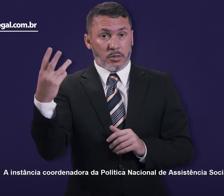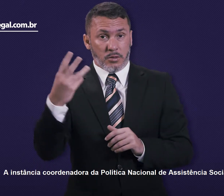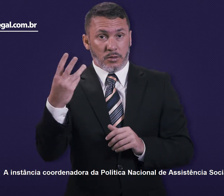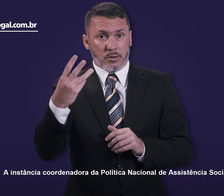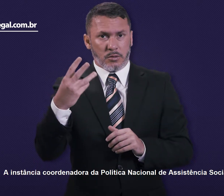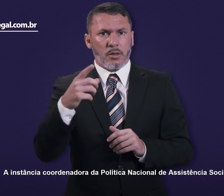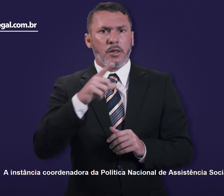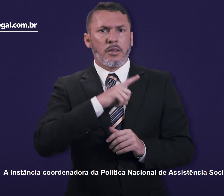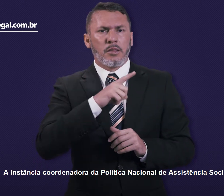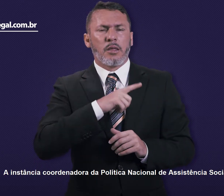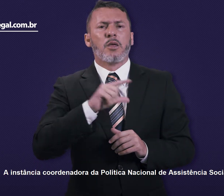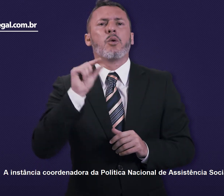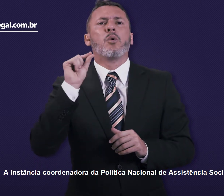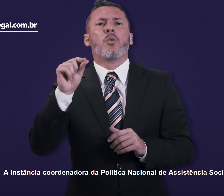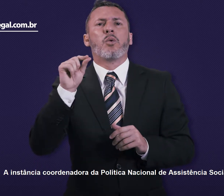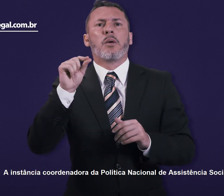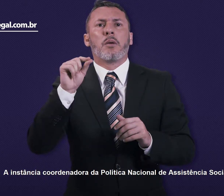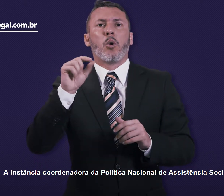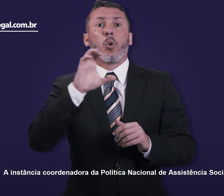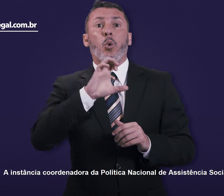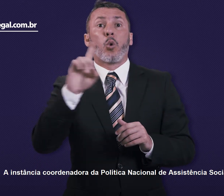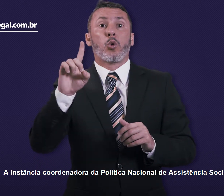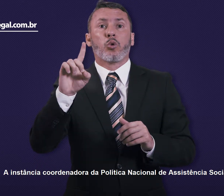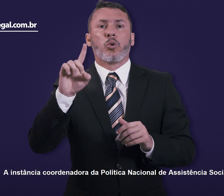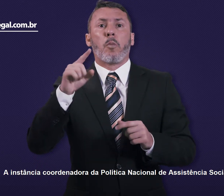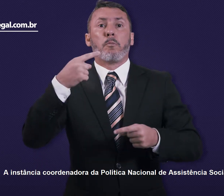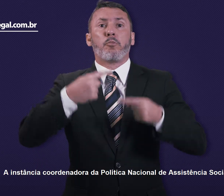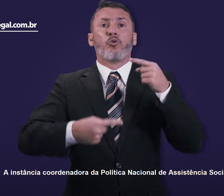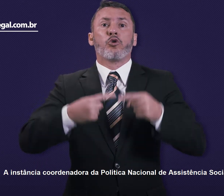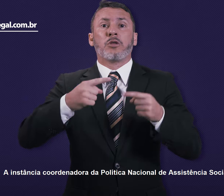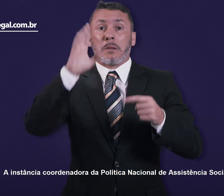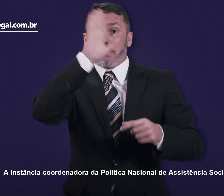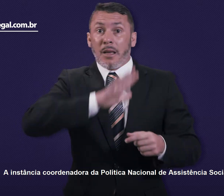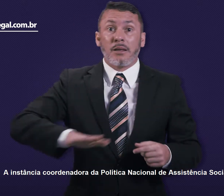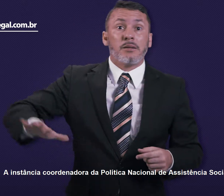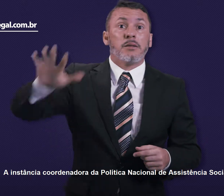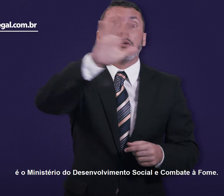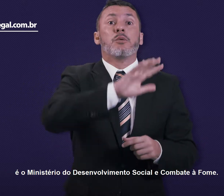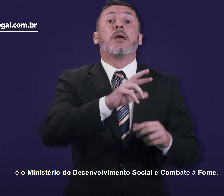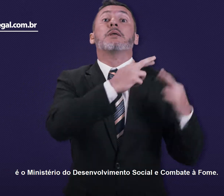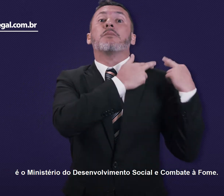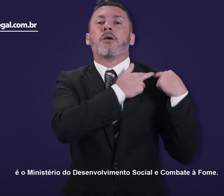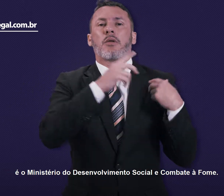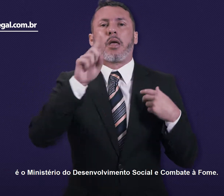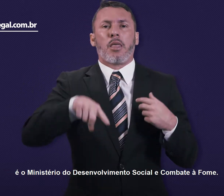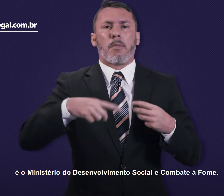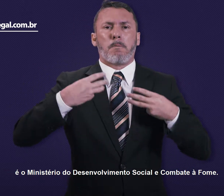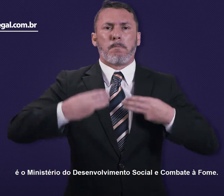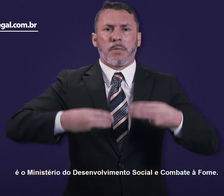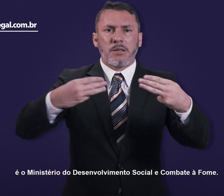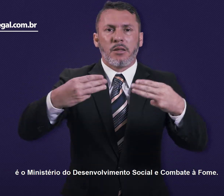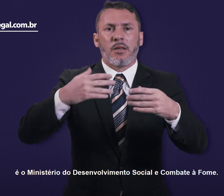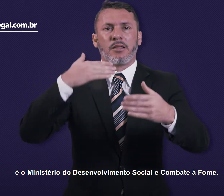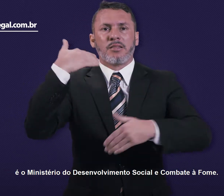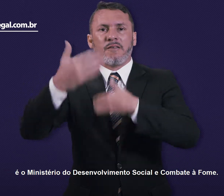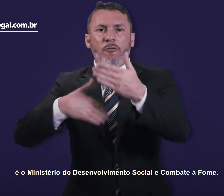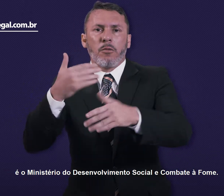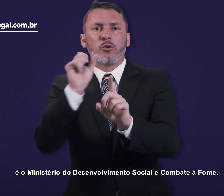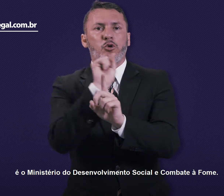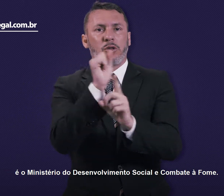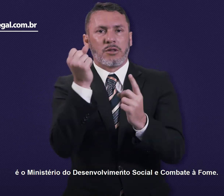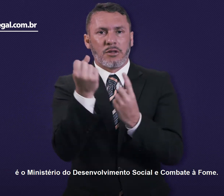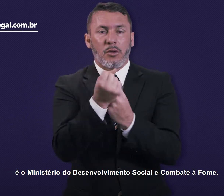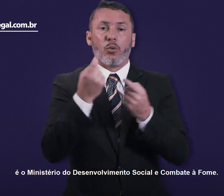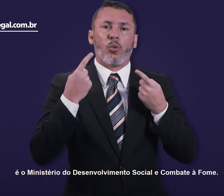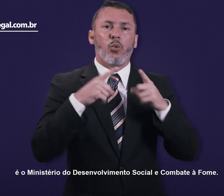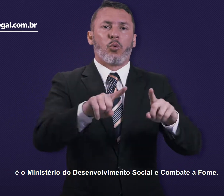3º. A instância coordenadora da Política Nacional de Assistência Social é o Ministério do Desenvolvimento Social